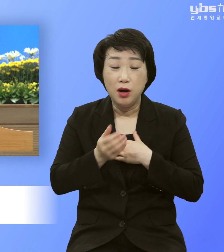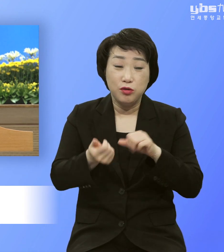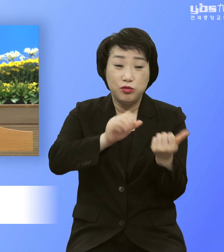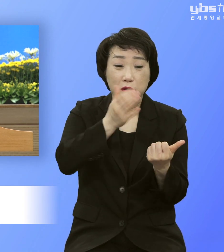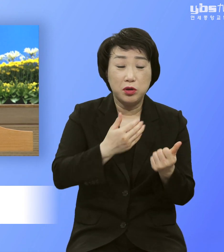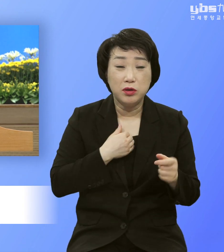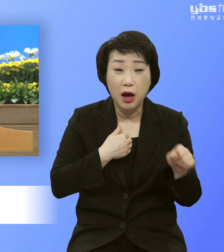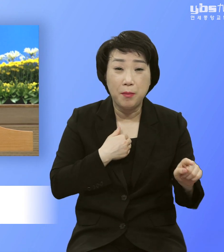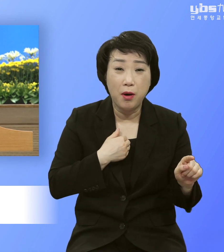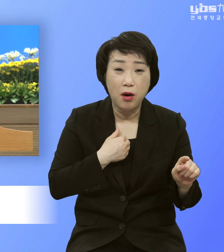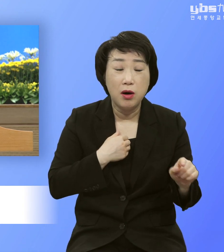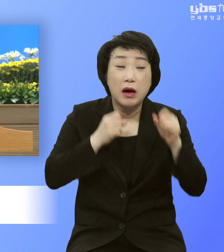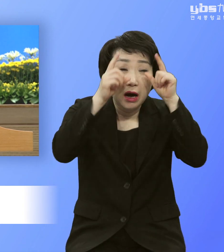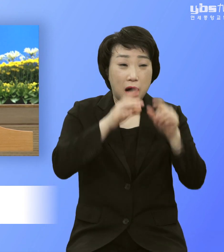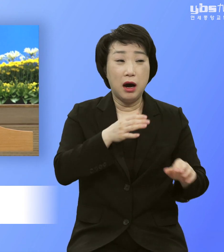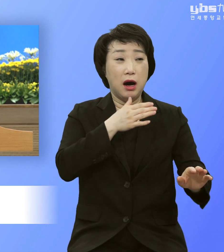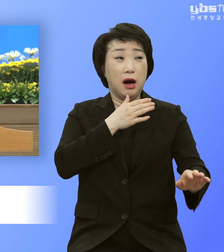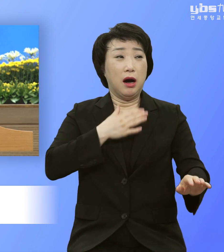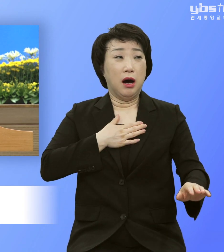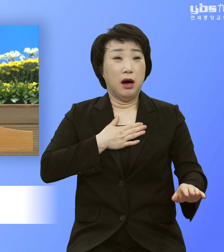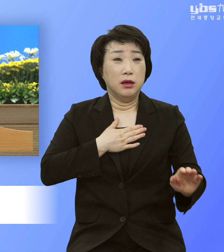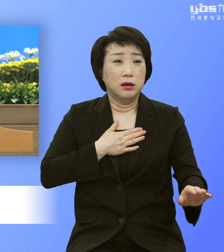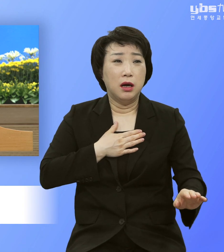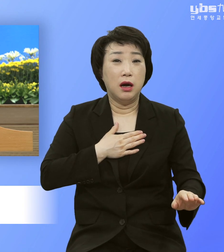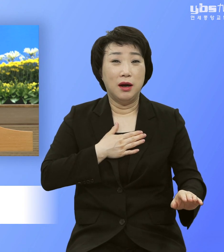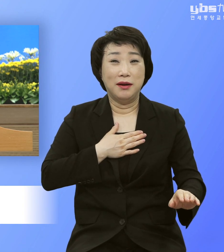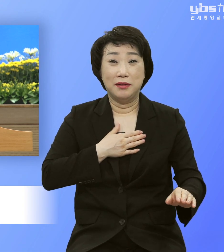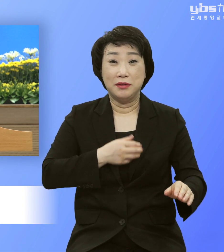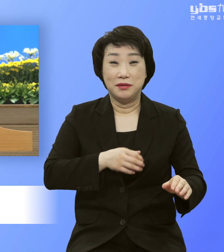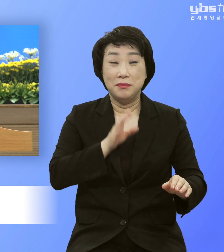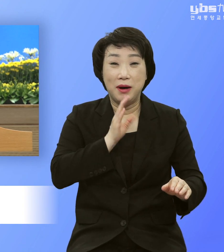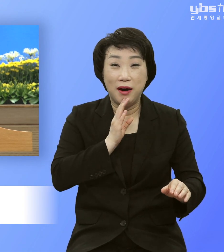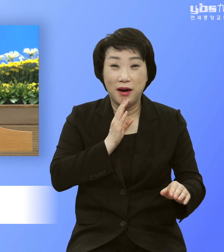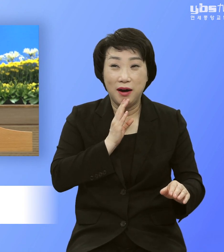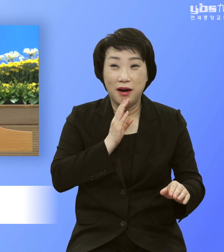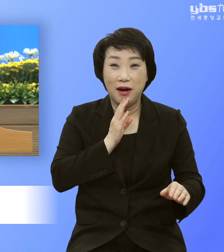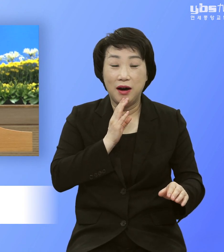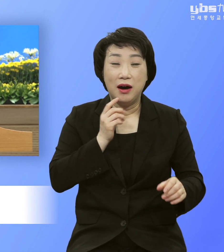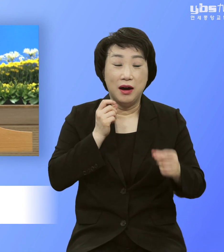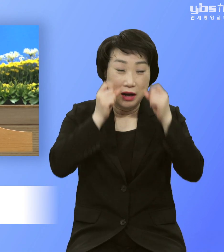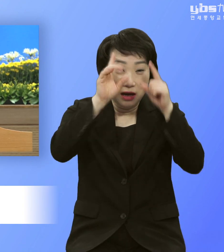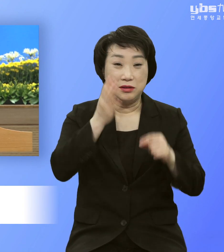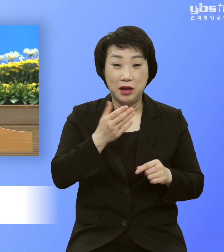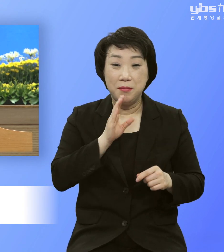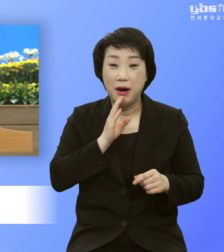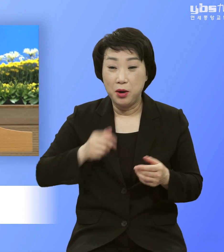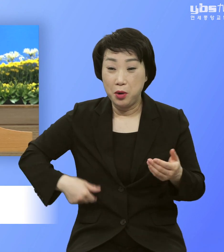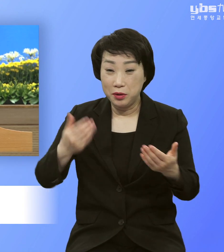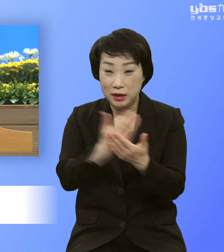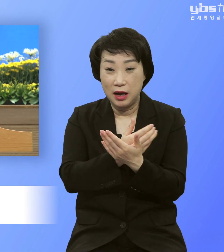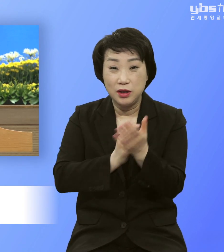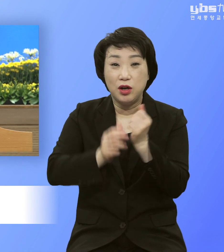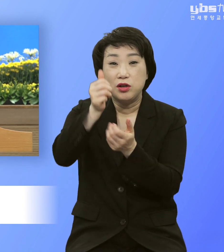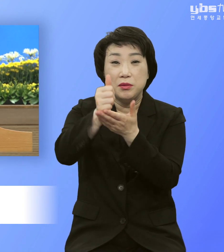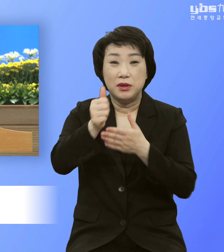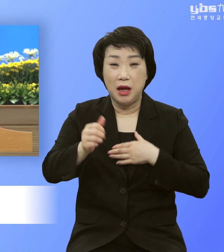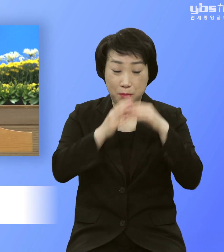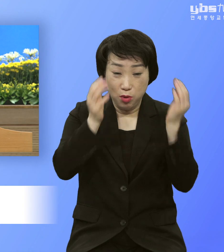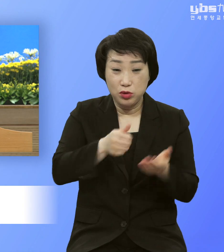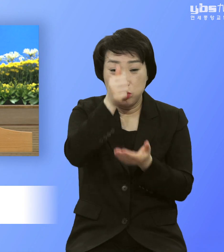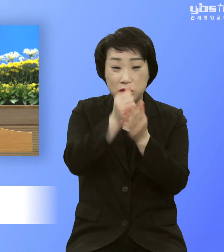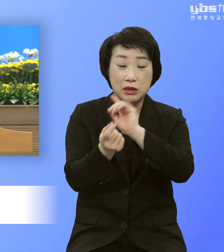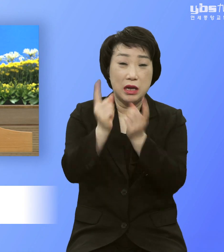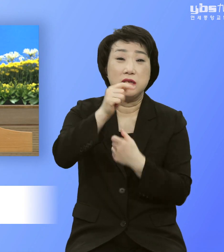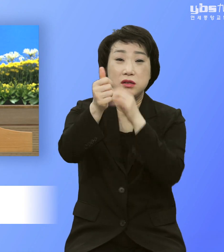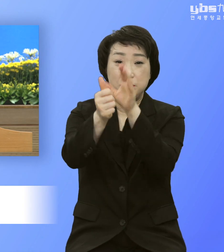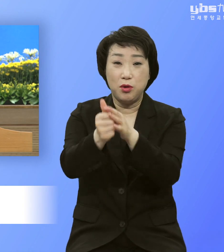된 것이 뭐라는 것을 깨달았어. 이게 진단이야? 근데 회개하라. 예수가 내 죄를 짊어지고